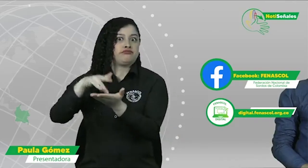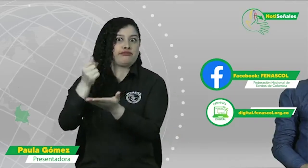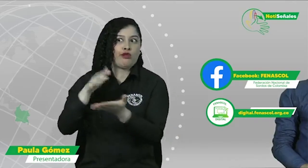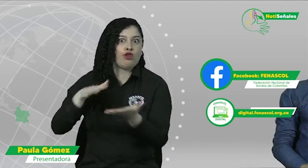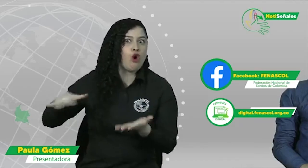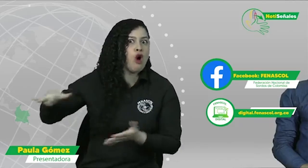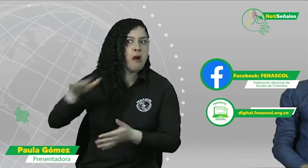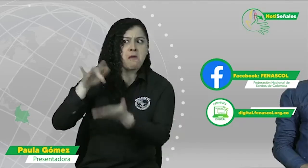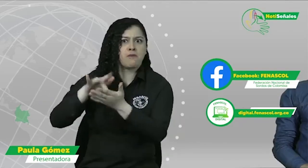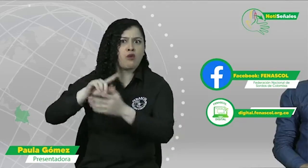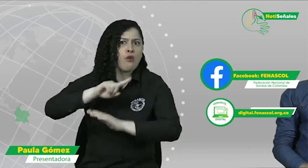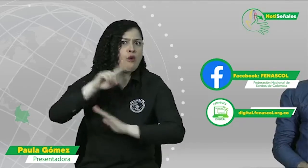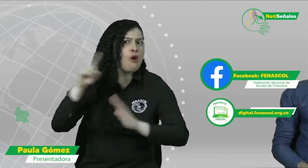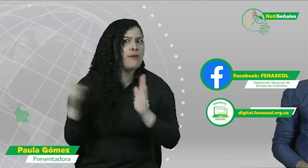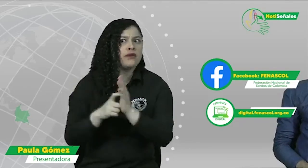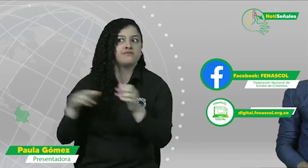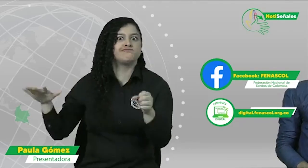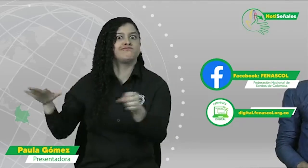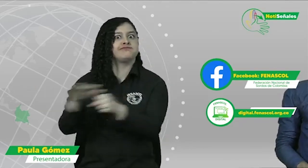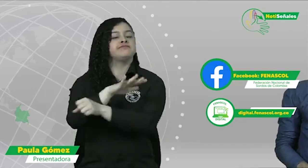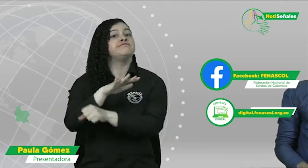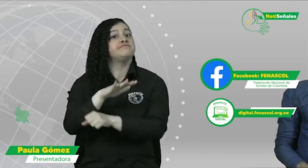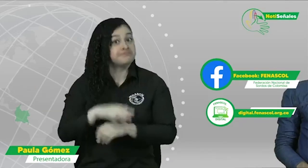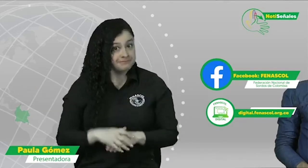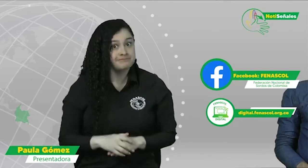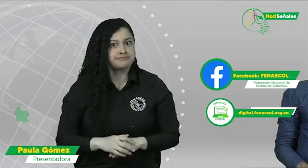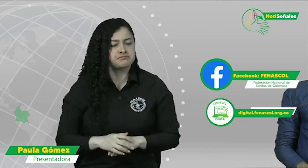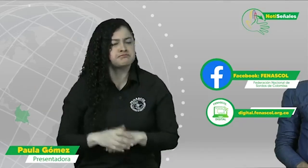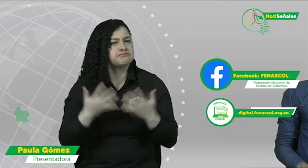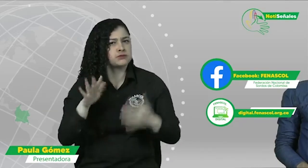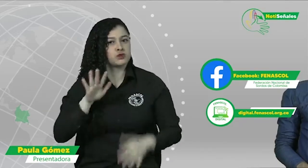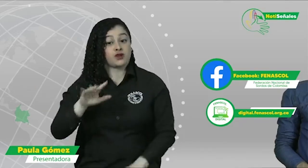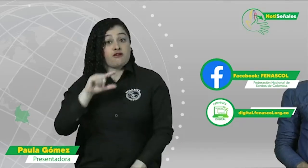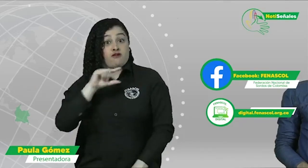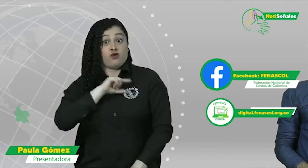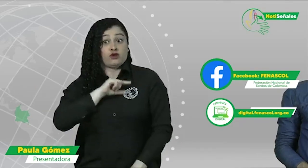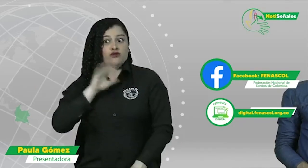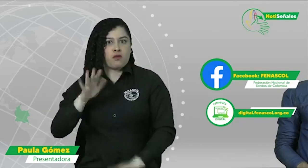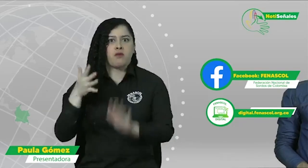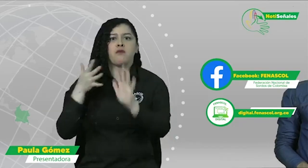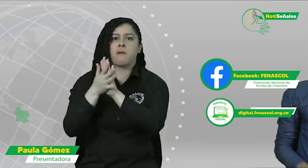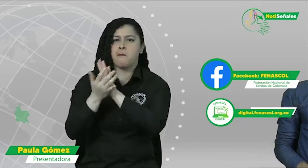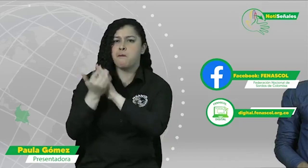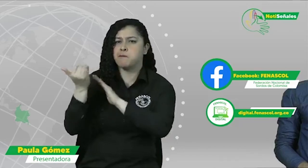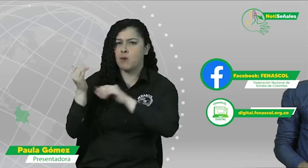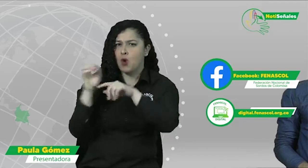están ingresando a clase de manera presencial al 100%. En la página del INSOR